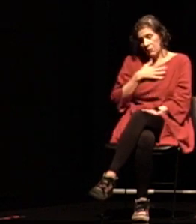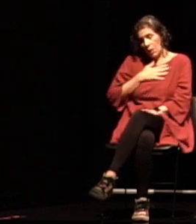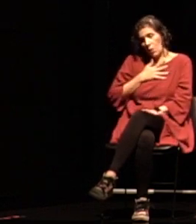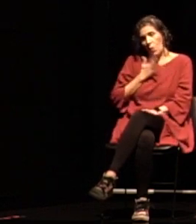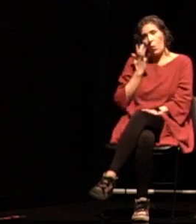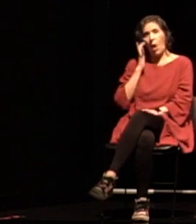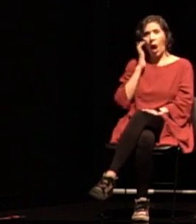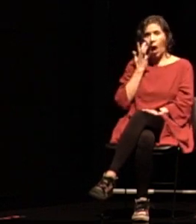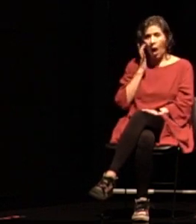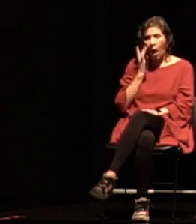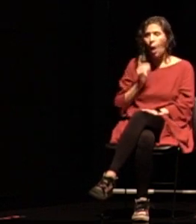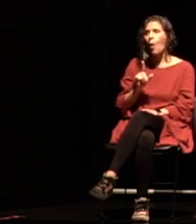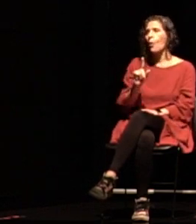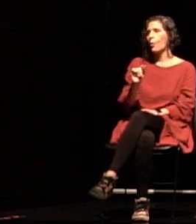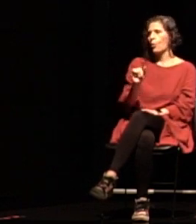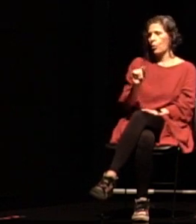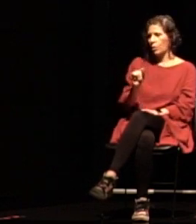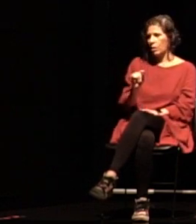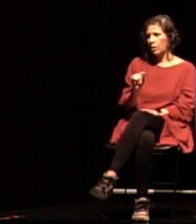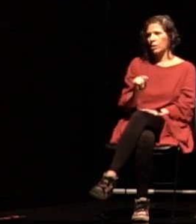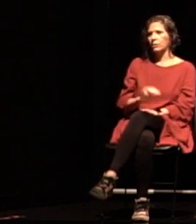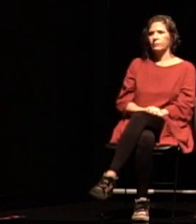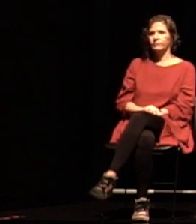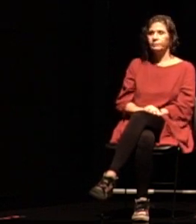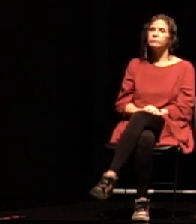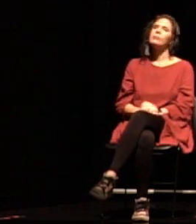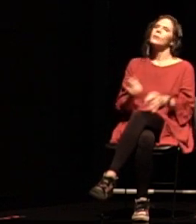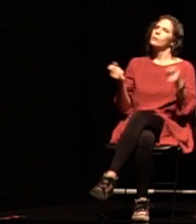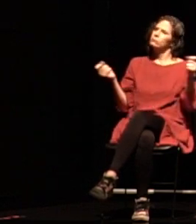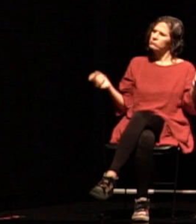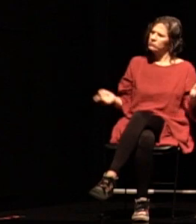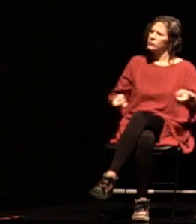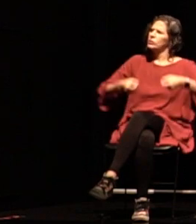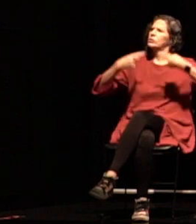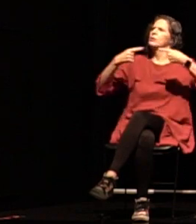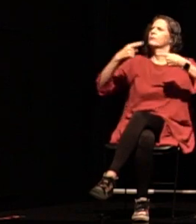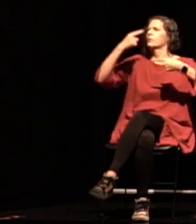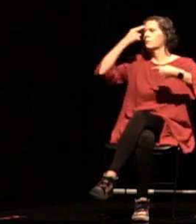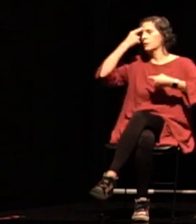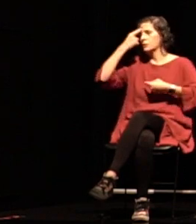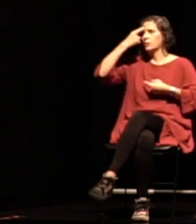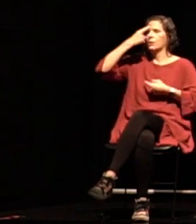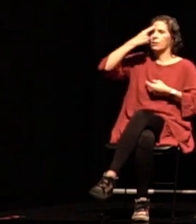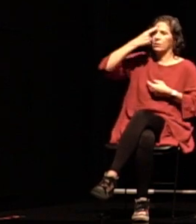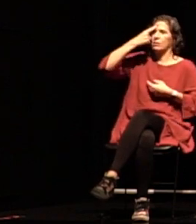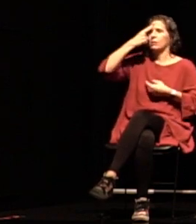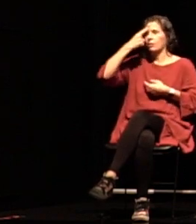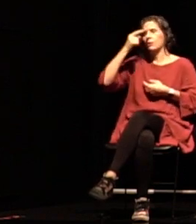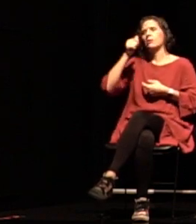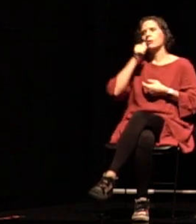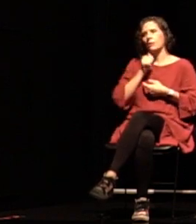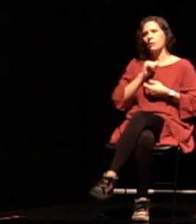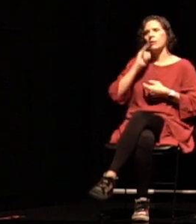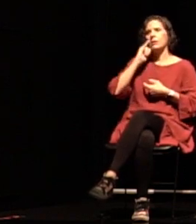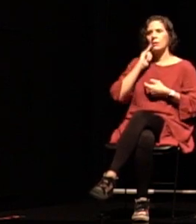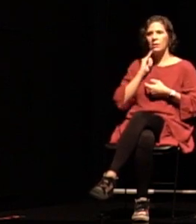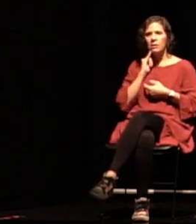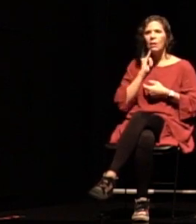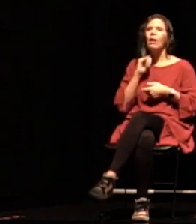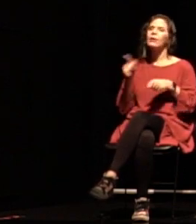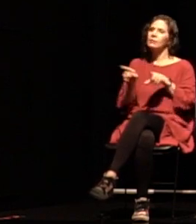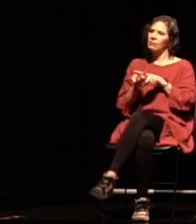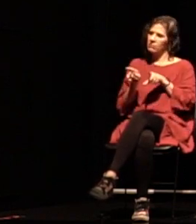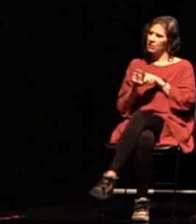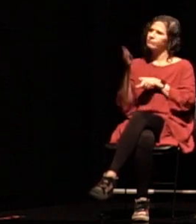para mim, foi um enorme desafio pensar a Iole, nesse momento, também está às